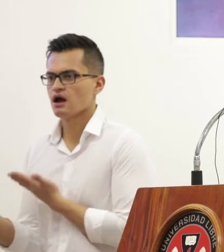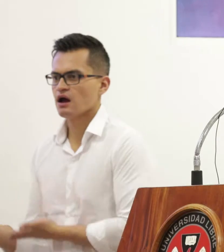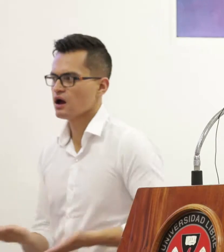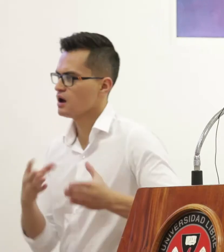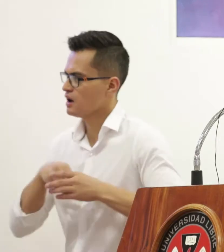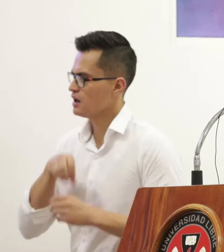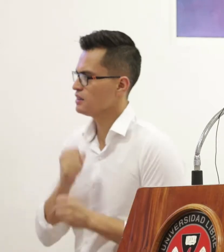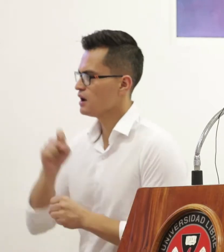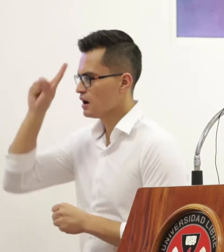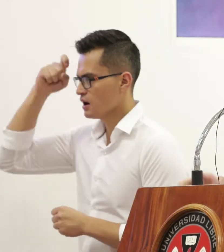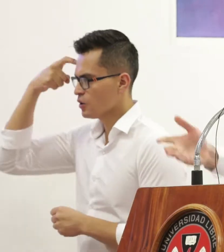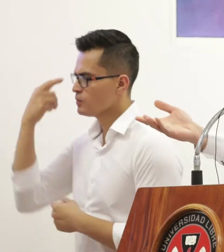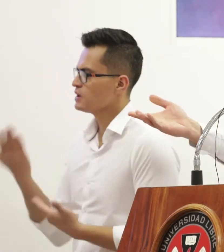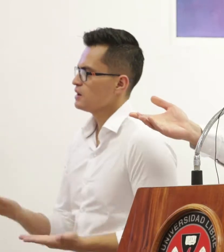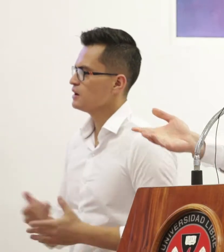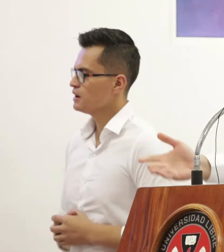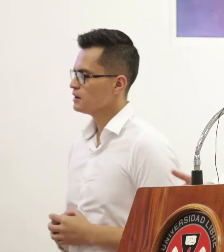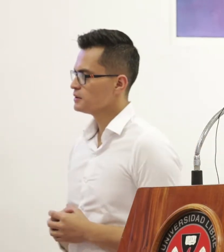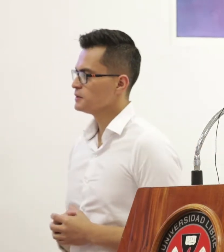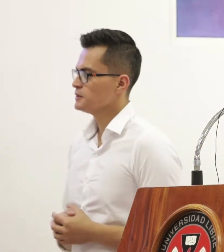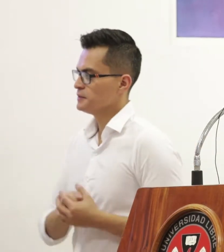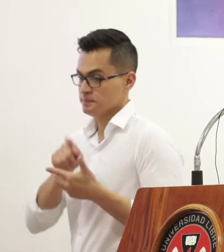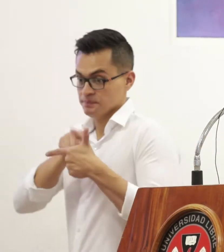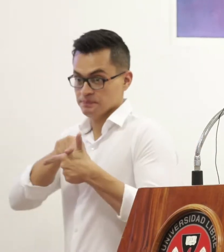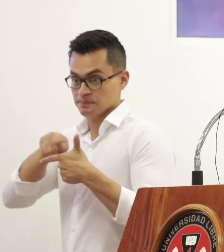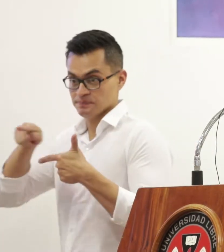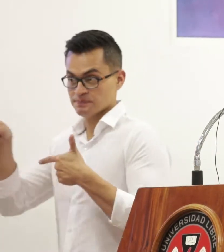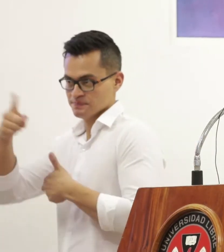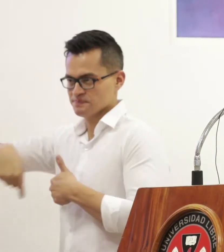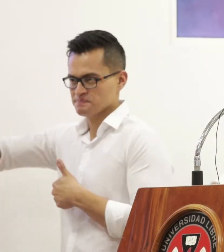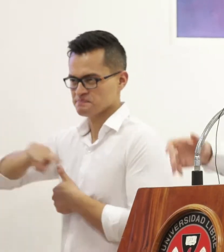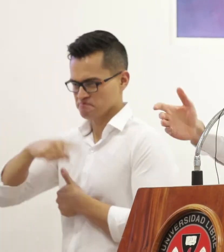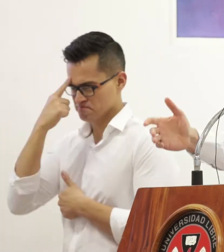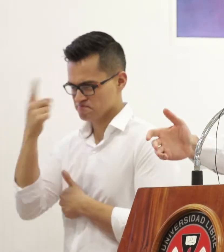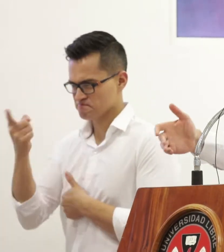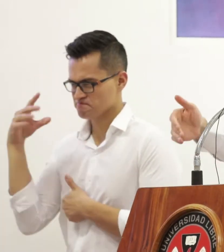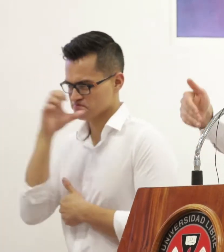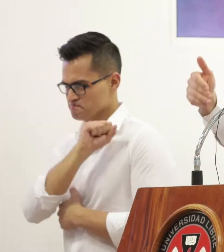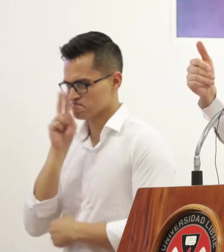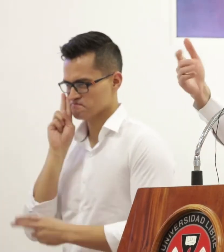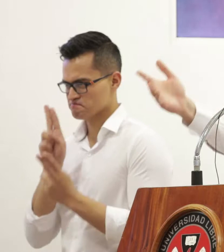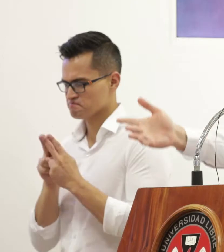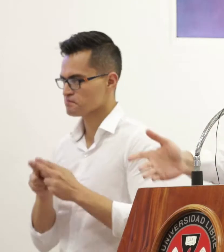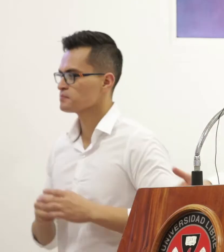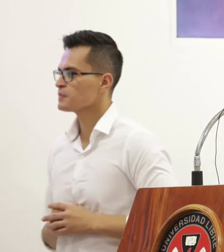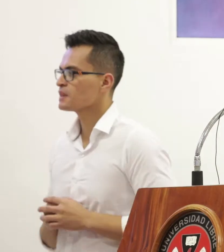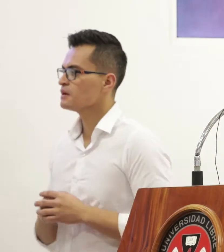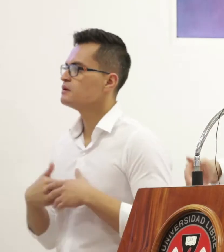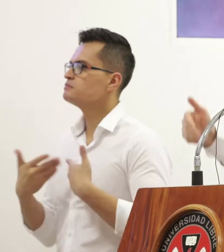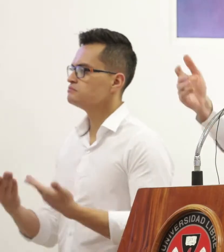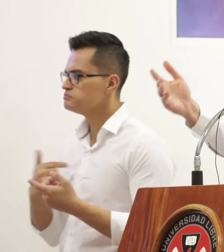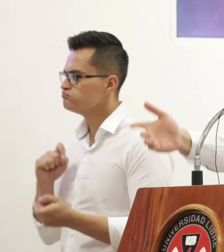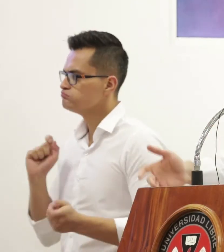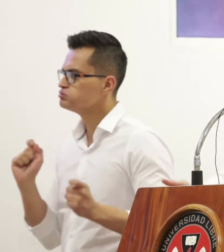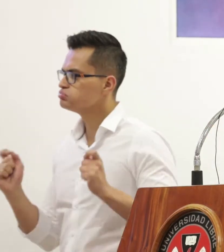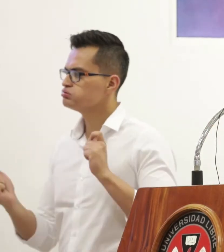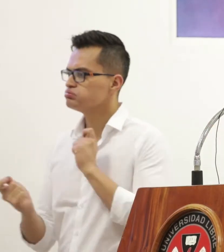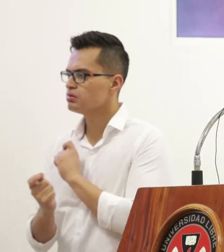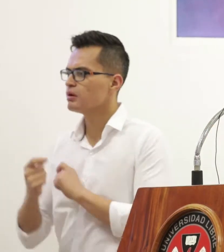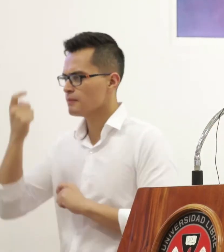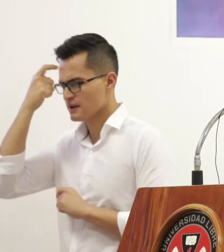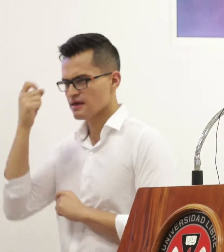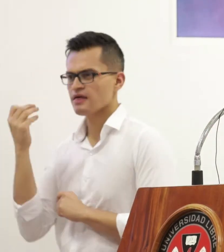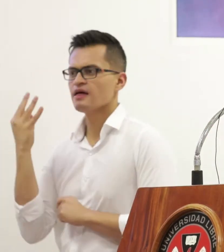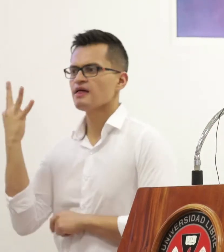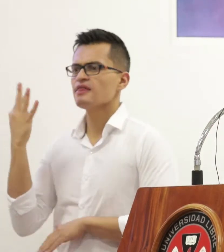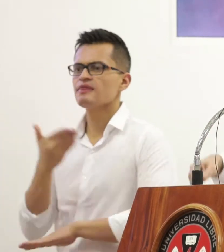Estado. Las mismas estadísticas, ustedes lo saben, hay grandes variaciones, se habla de 3 millones de